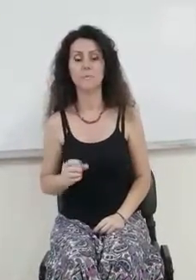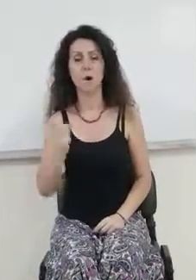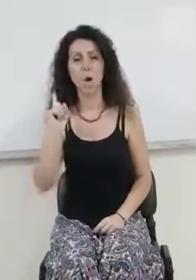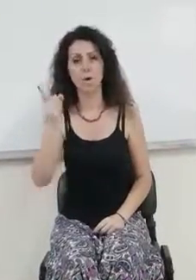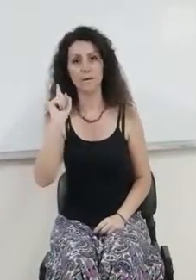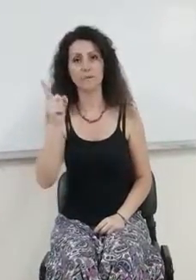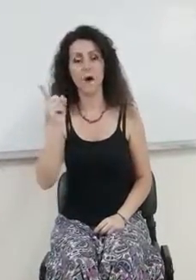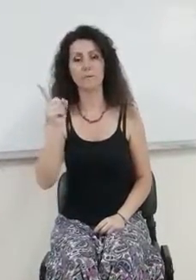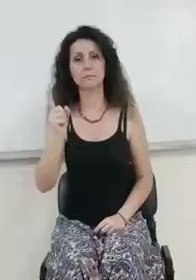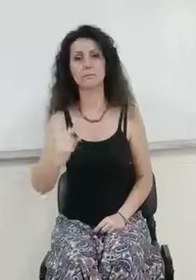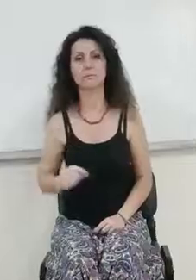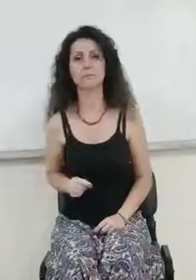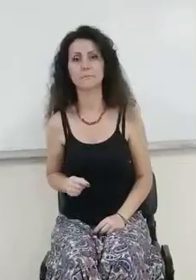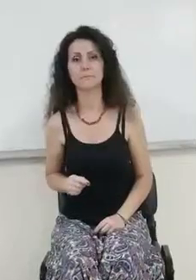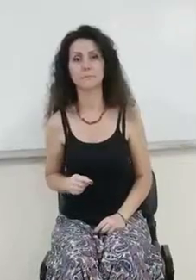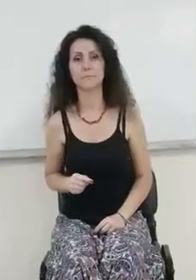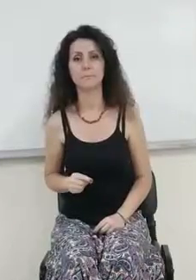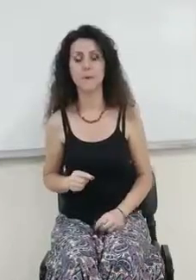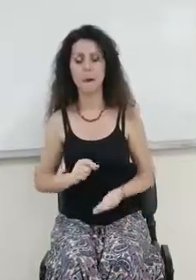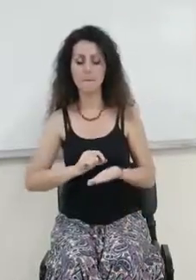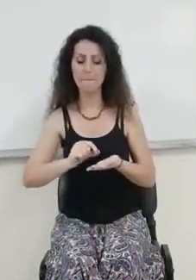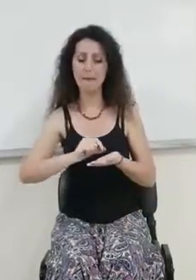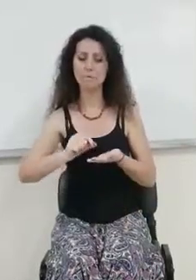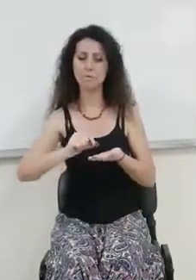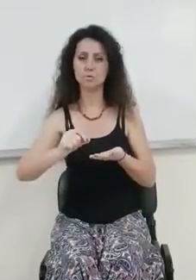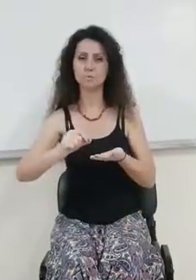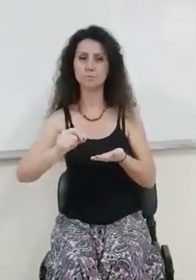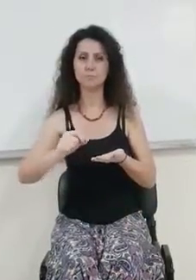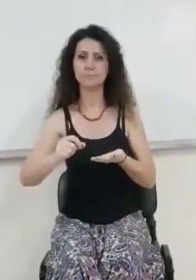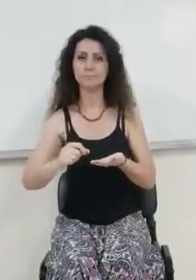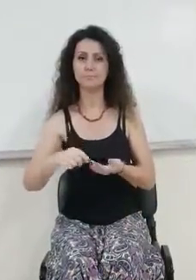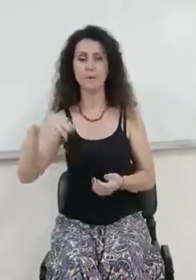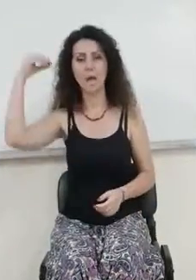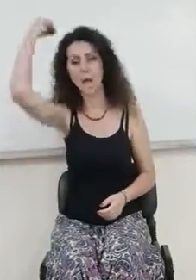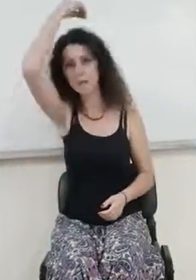Öğretmen, Memur, İmam Hoca,